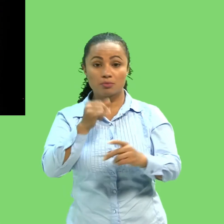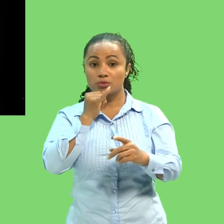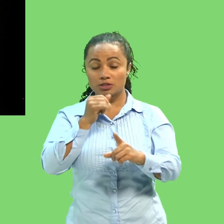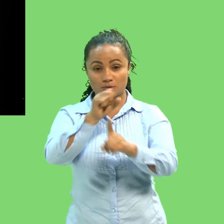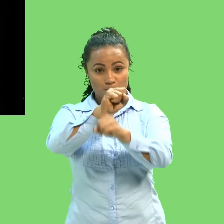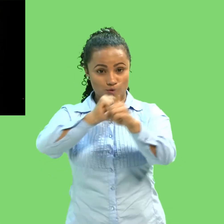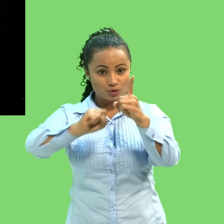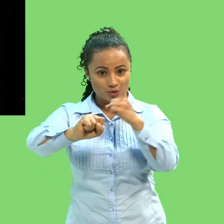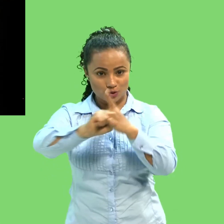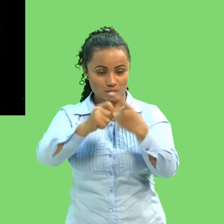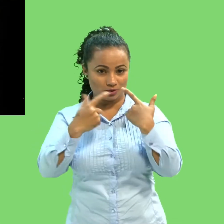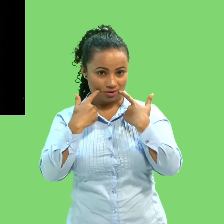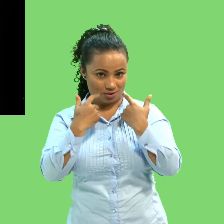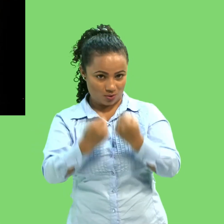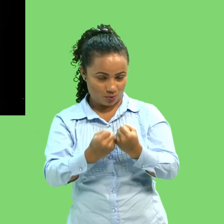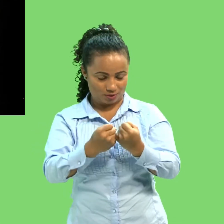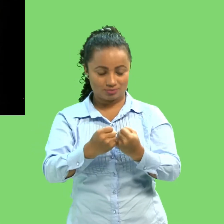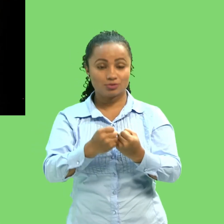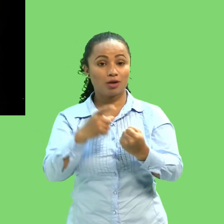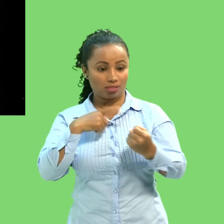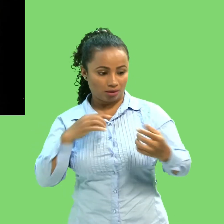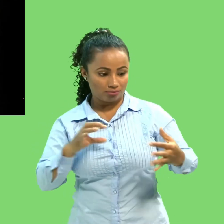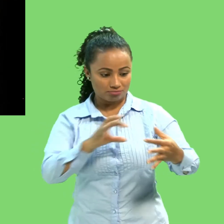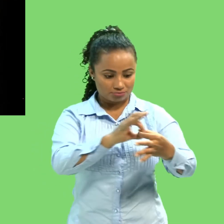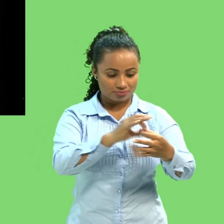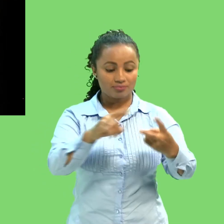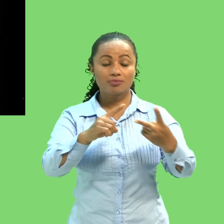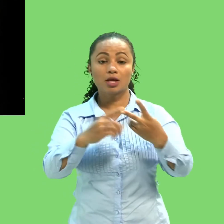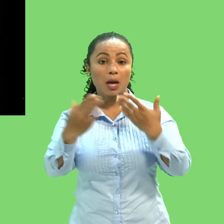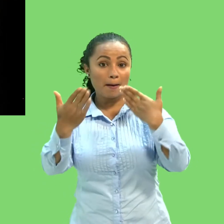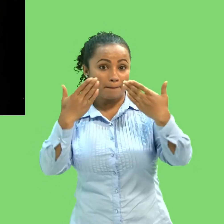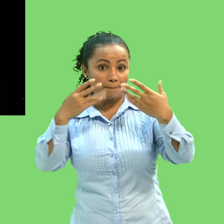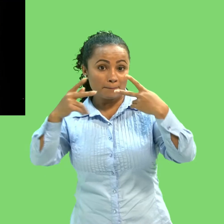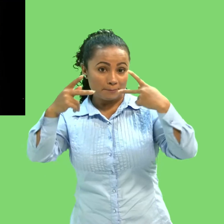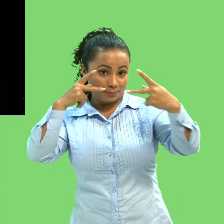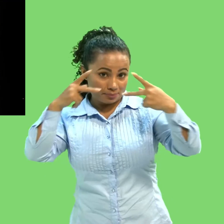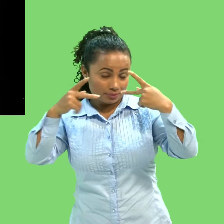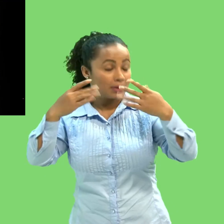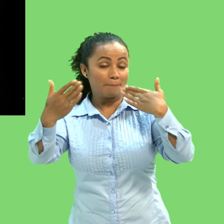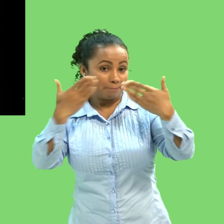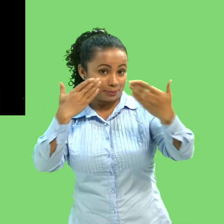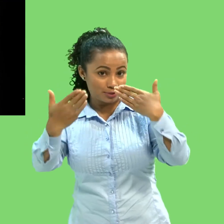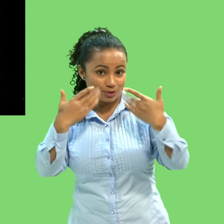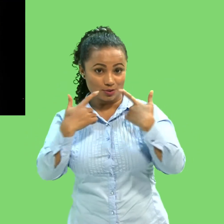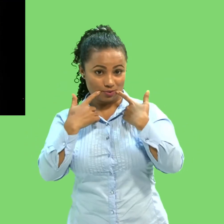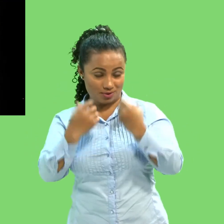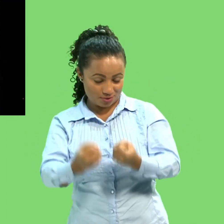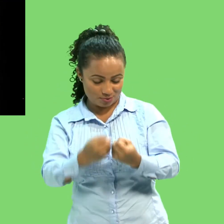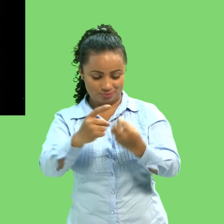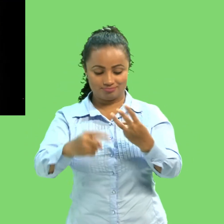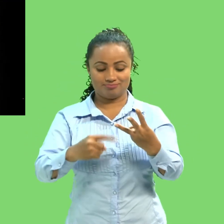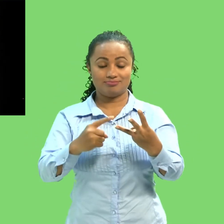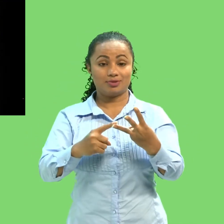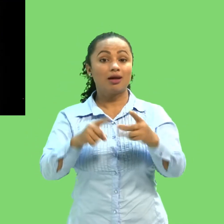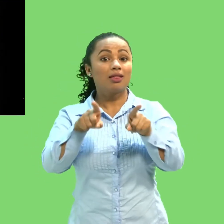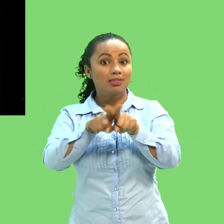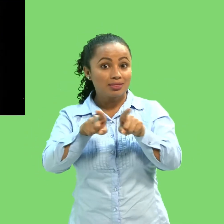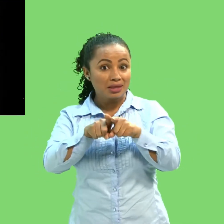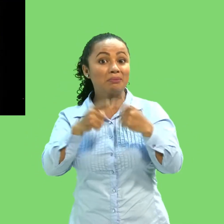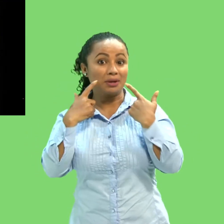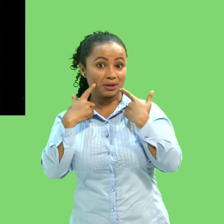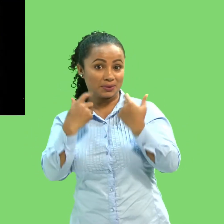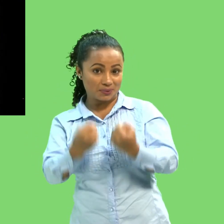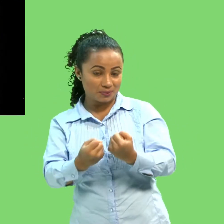sociolinguística vai estar ligada à linguística aplicada, a psicolinguística também vai estar ligada à linguística aplicada, a própria linguística, como já